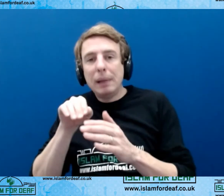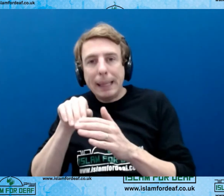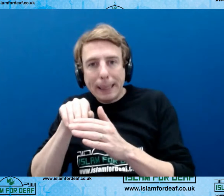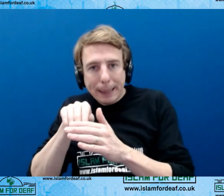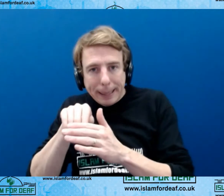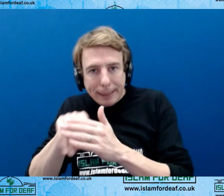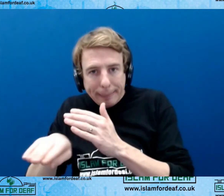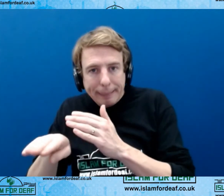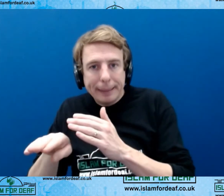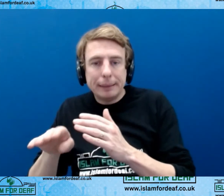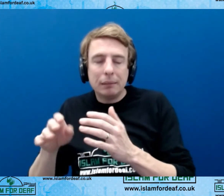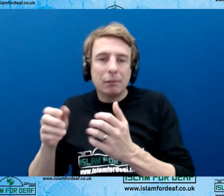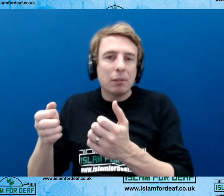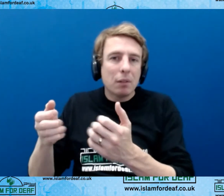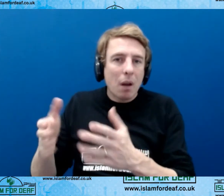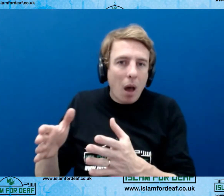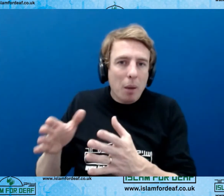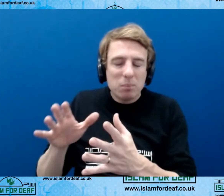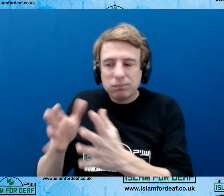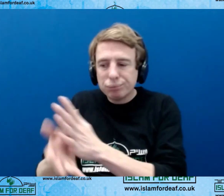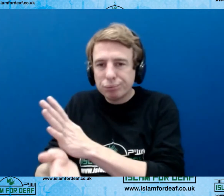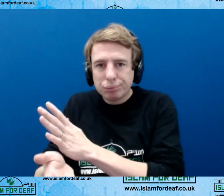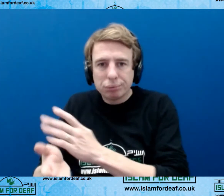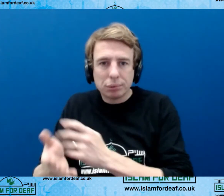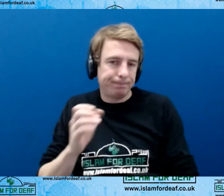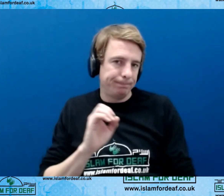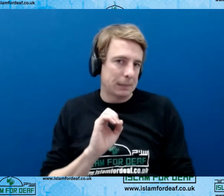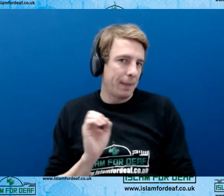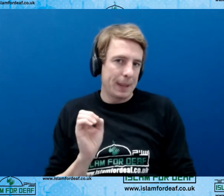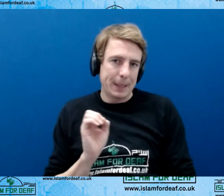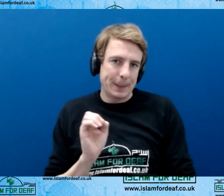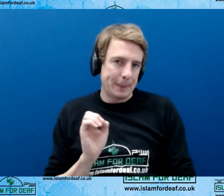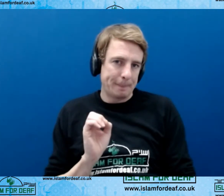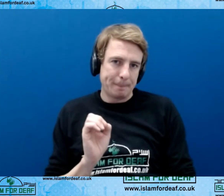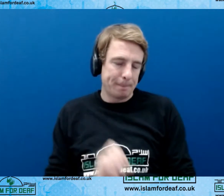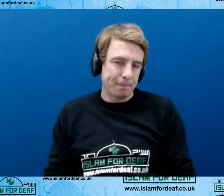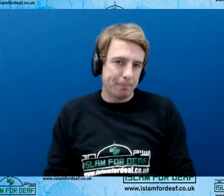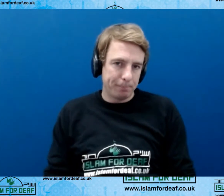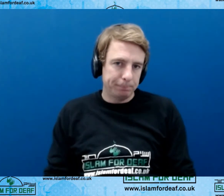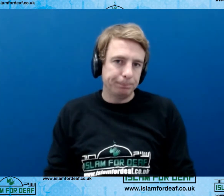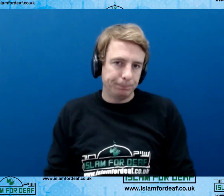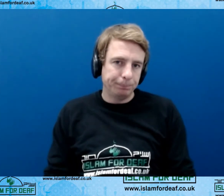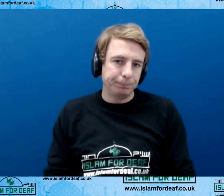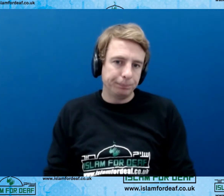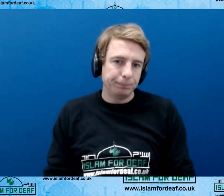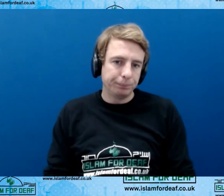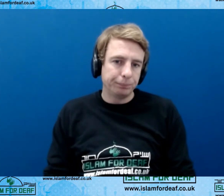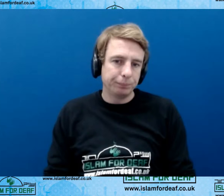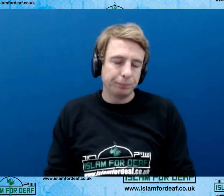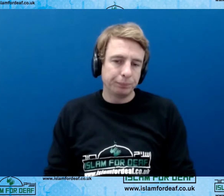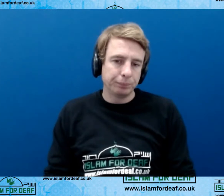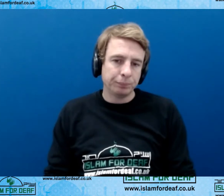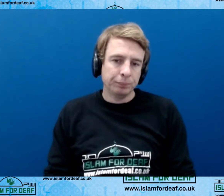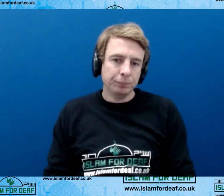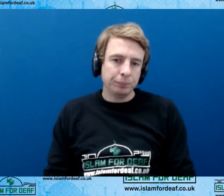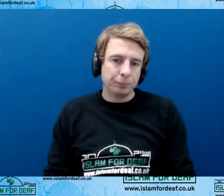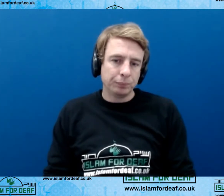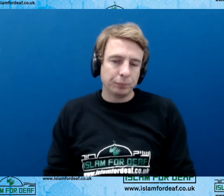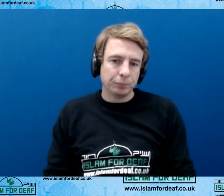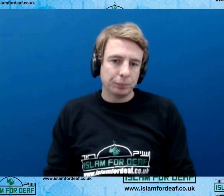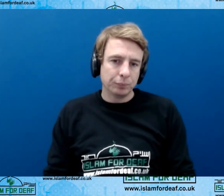فإذا وجهوه إلى اليمن مشى، إذا وجهوه إلى الشرق مشى، أما إلى جهة